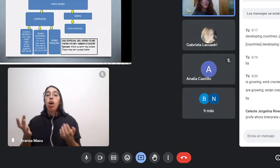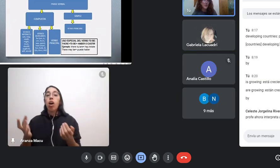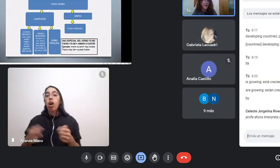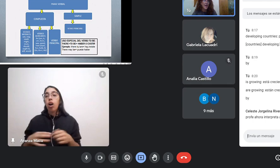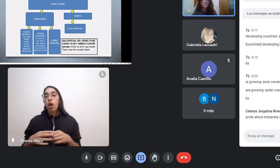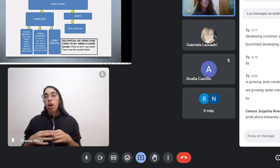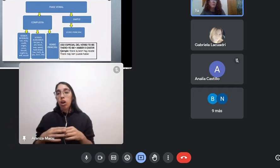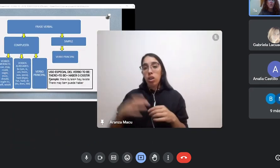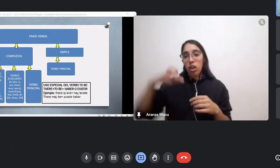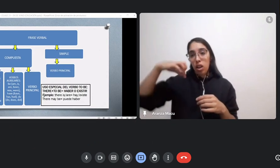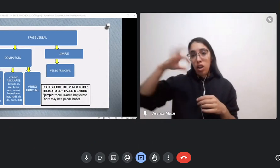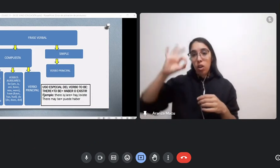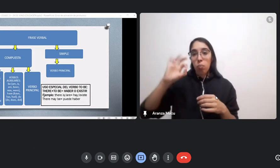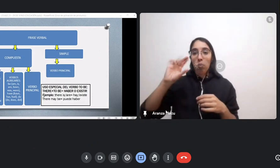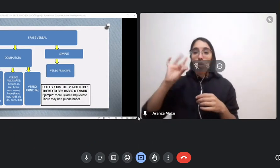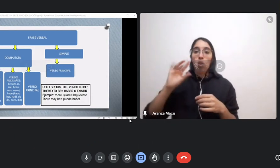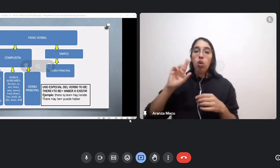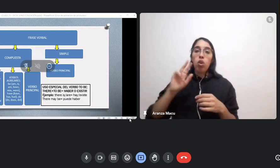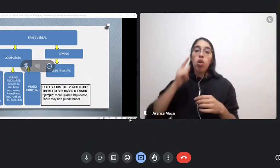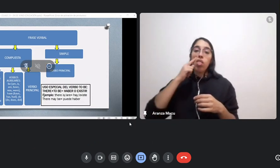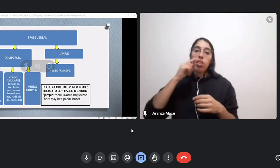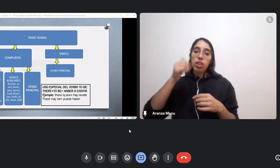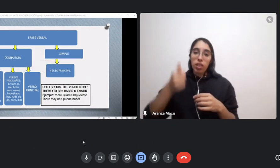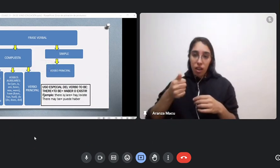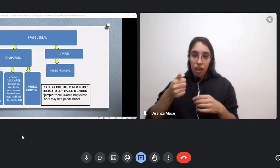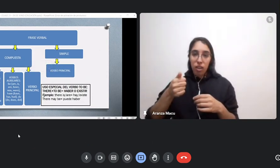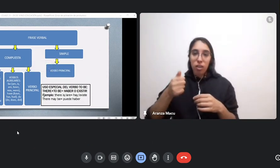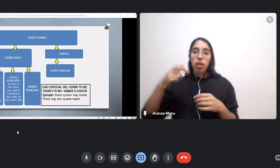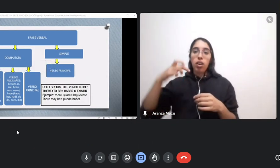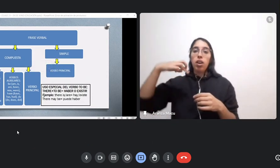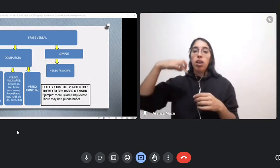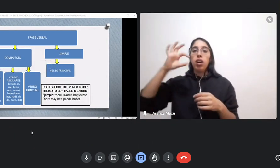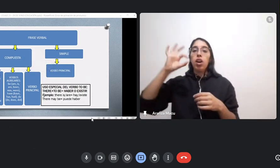Podría, podría, podrían, ¿sí? Muy bien.